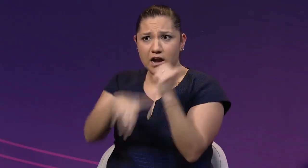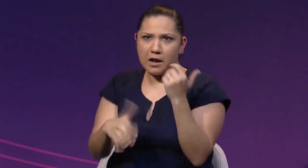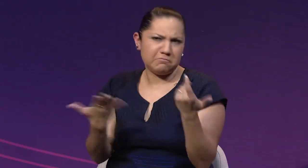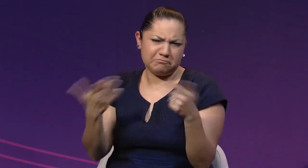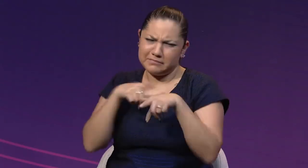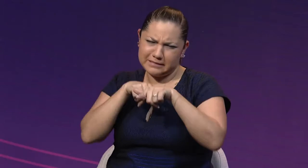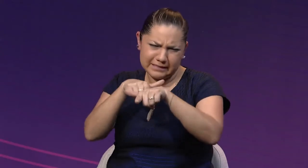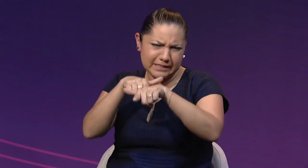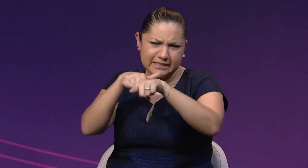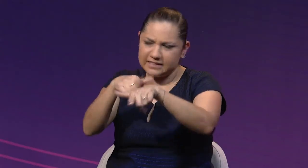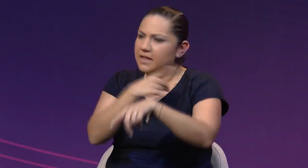incluso, y entonces